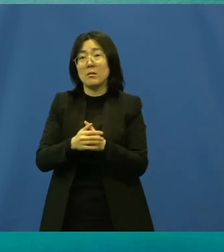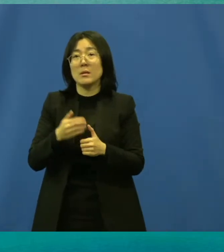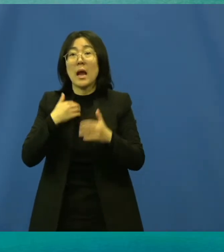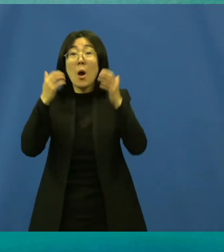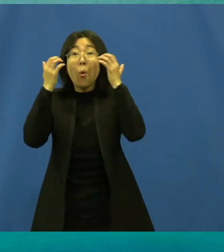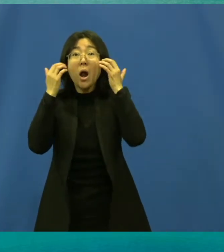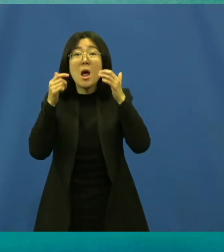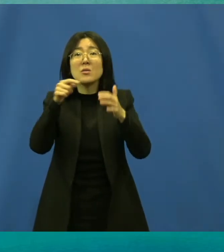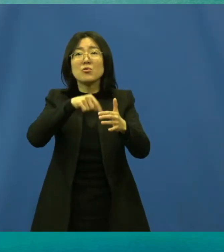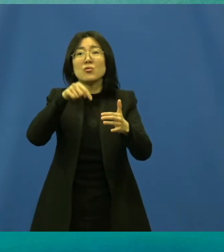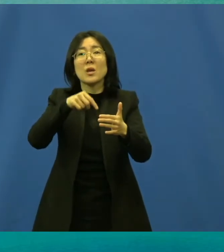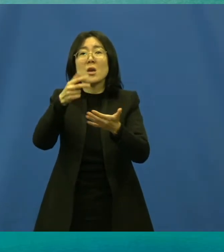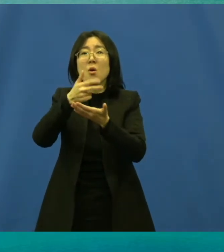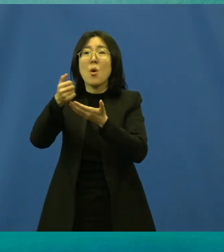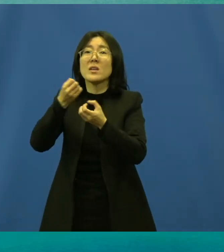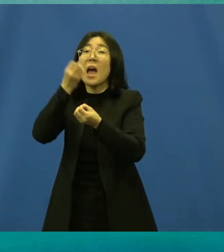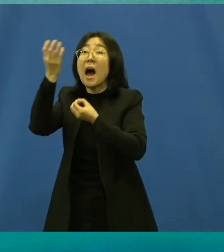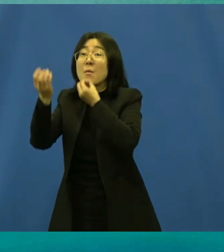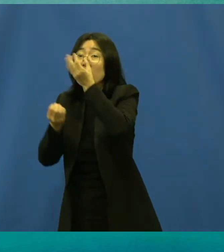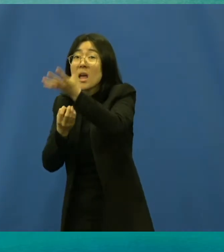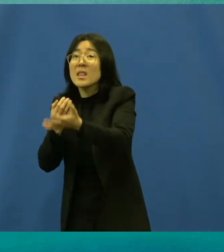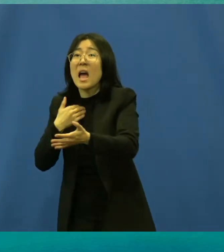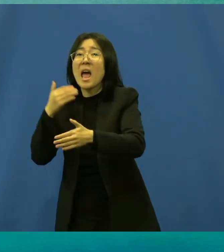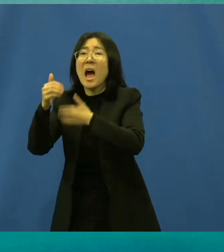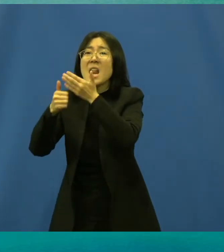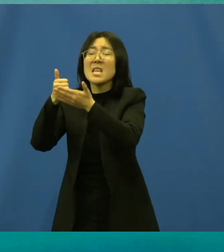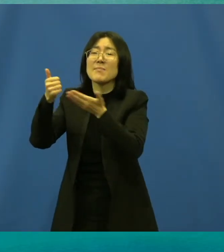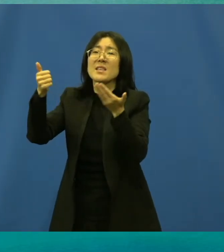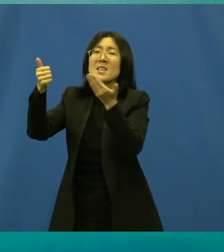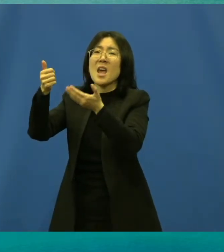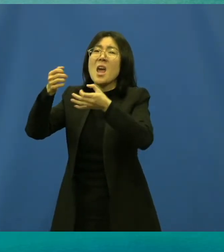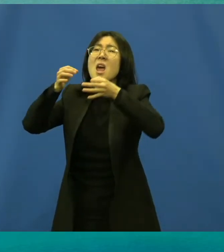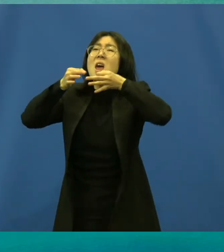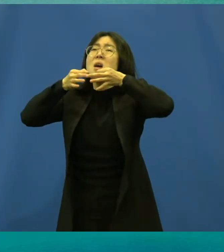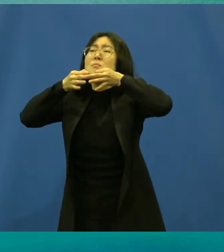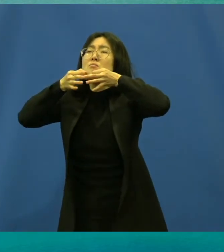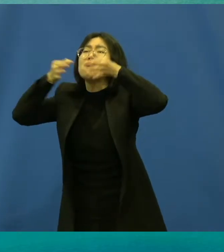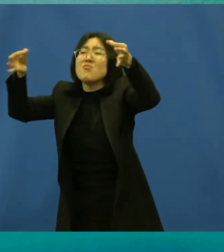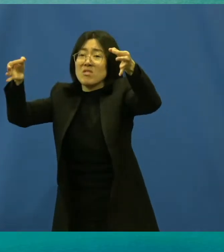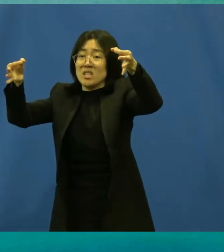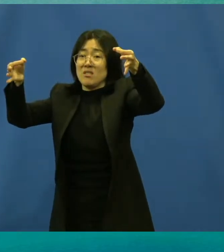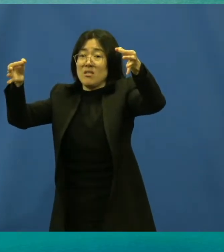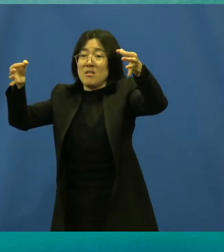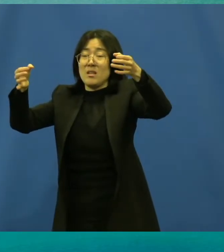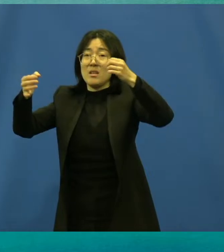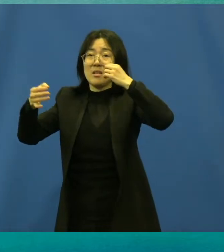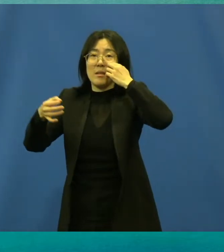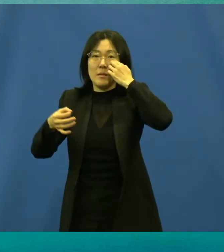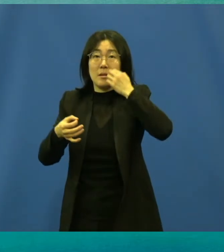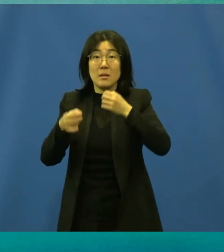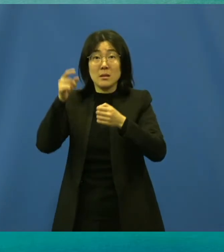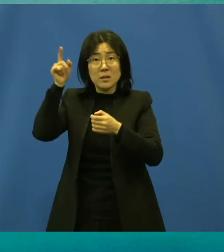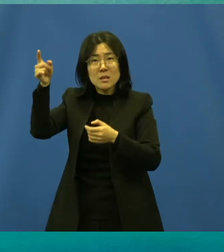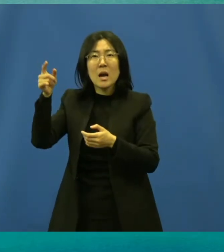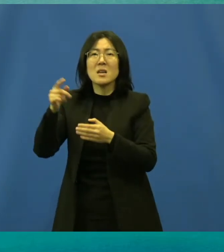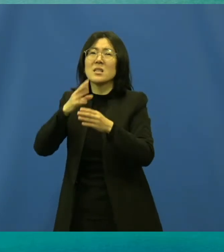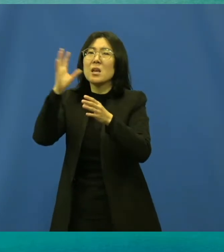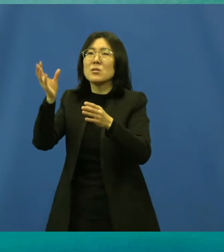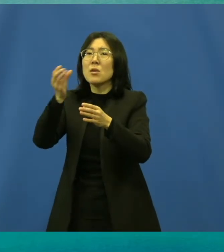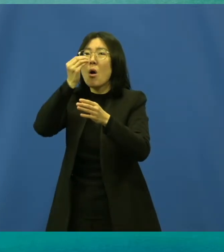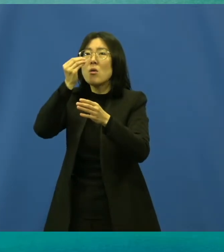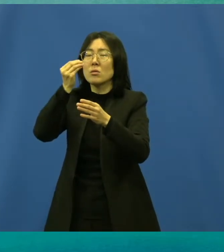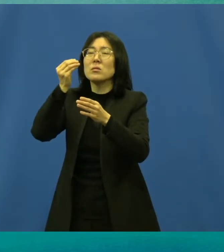중에서 여호와께 아뢰되 나의 하나님께 부르짖었더니 그가 그의 성전에서 내